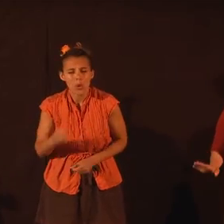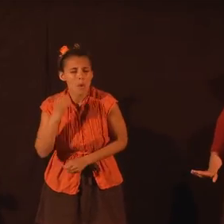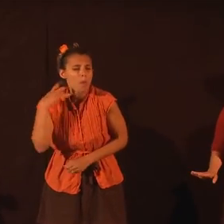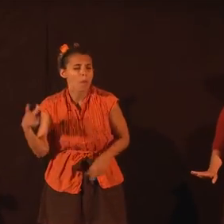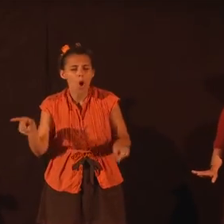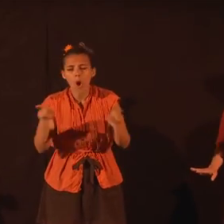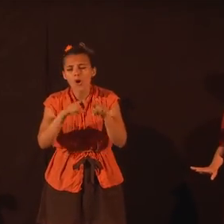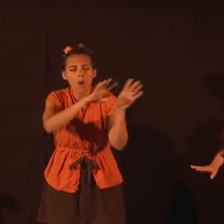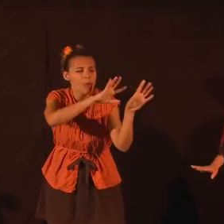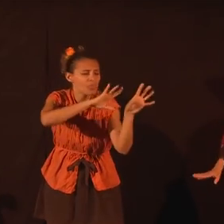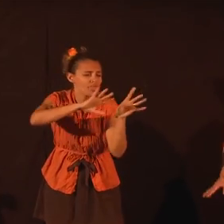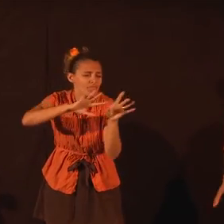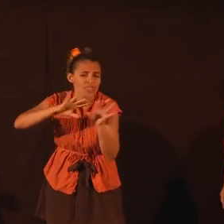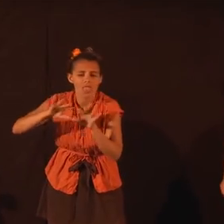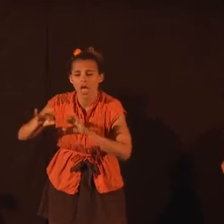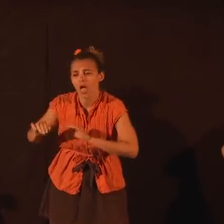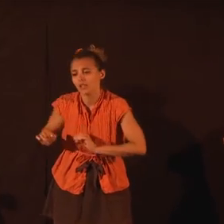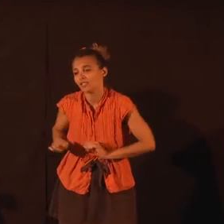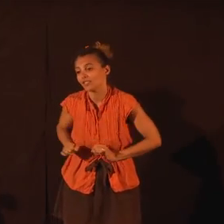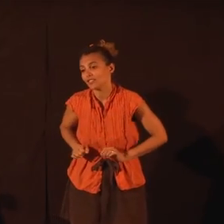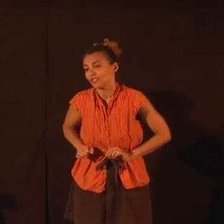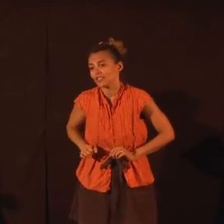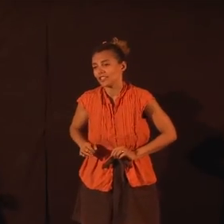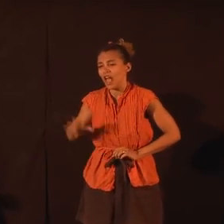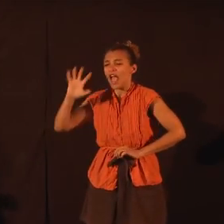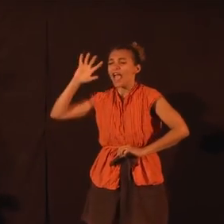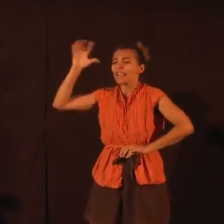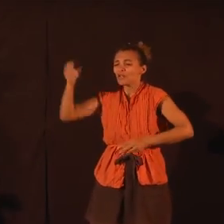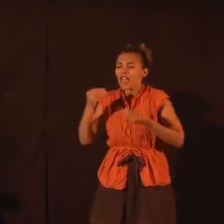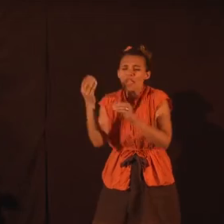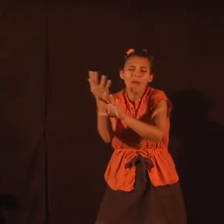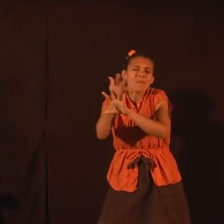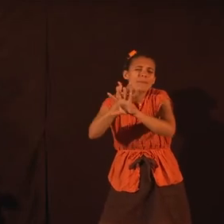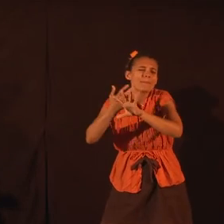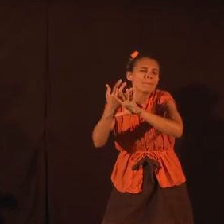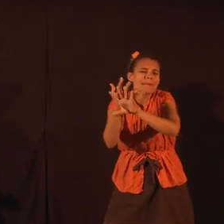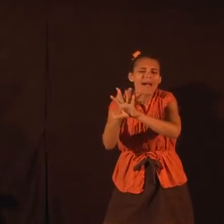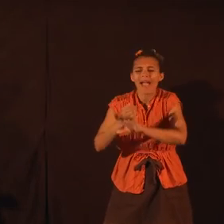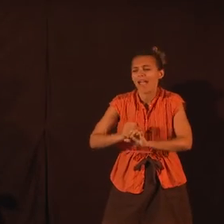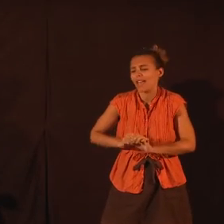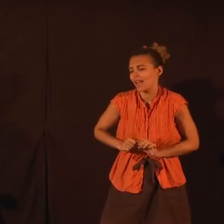blanc comme la neige, un tissu qui brillait dans le soleil.